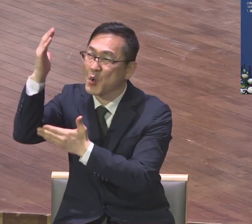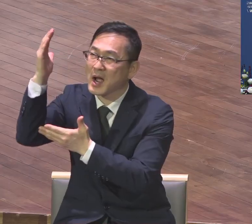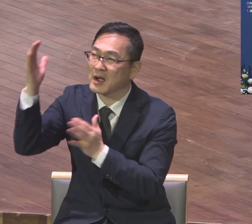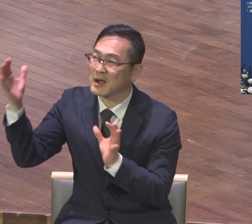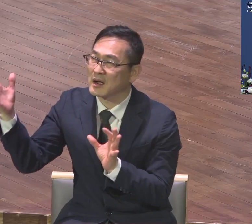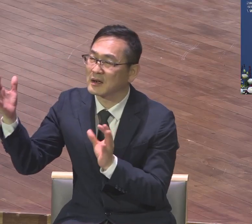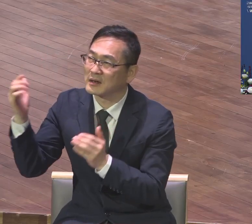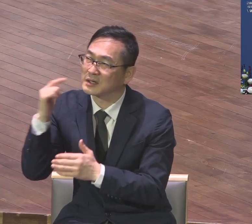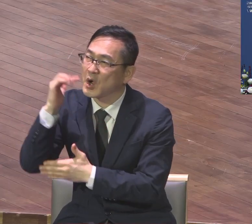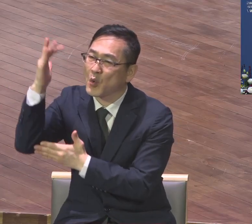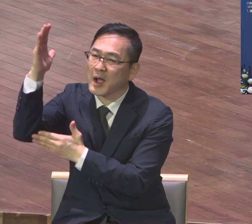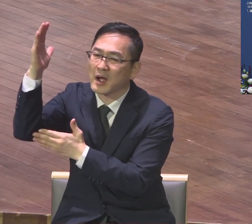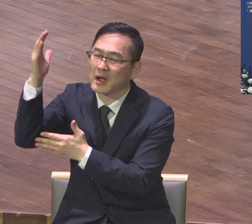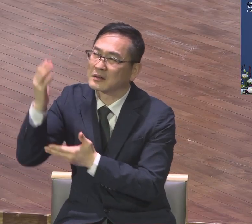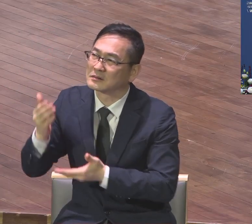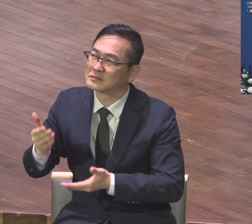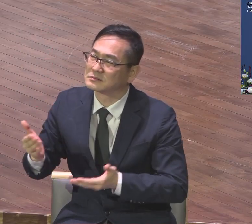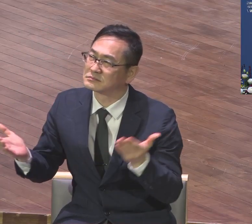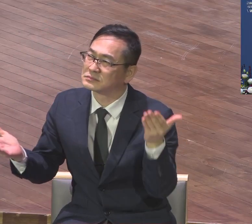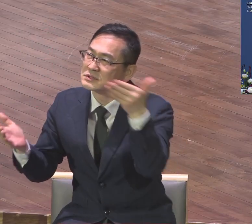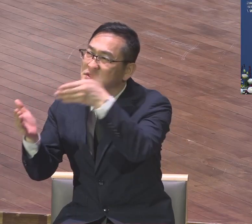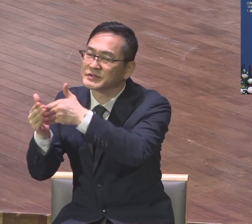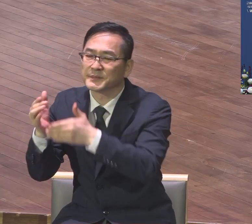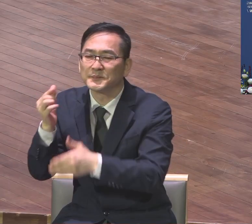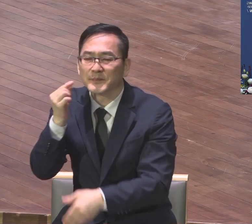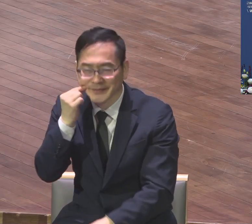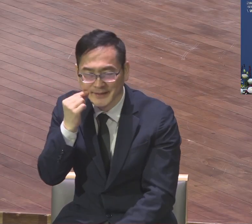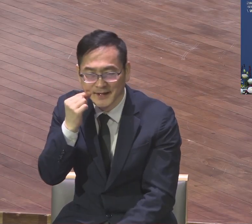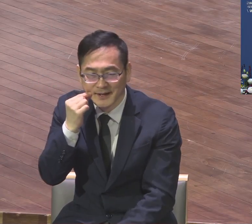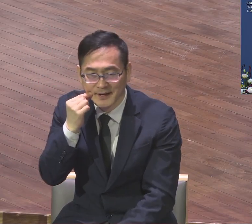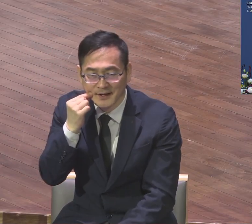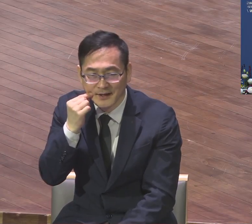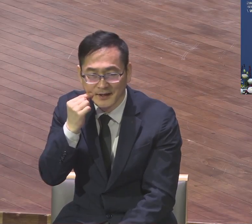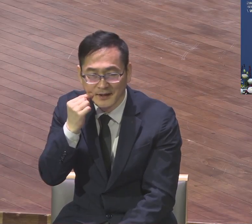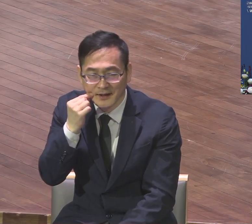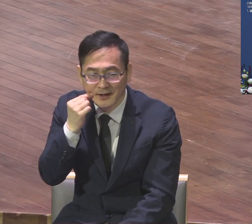이르지 못하더니, 모든 사람이